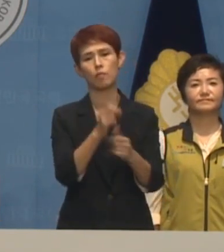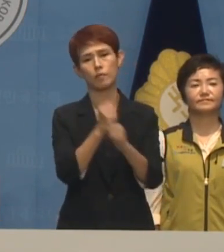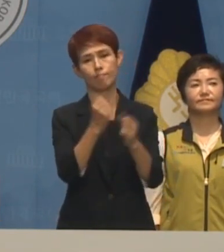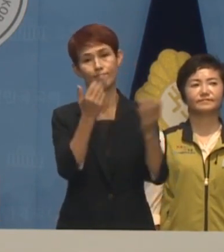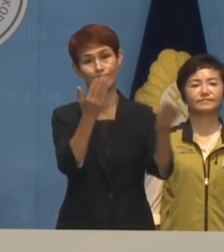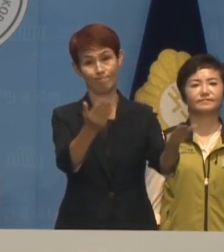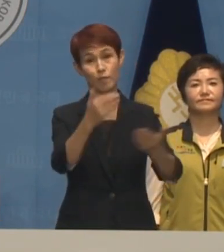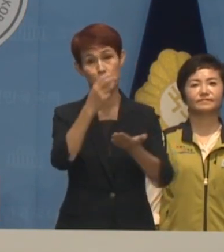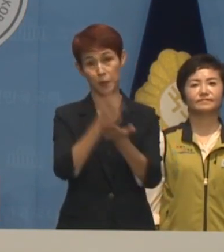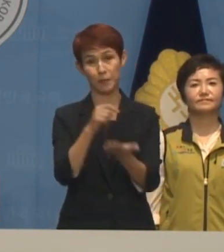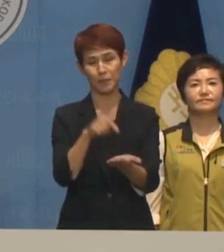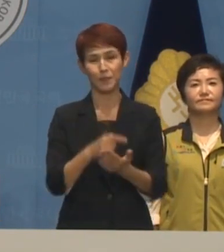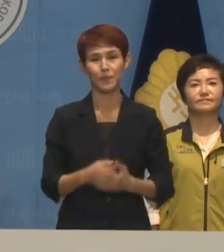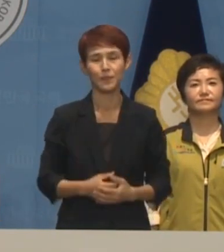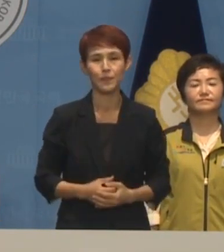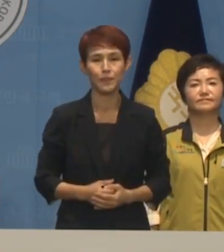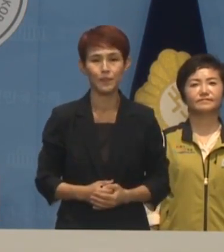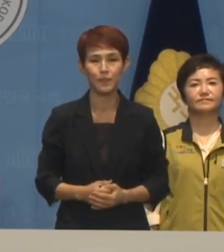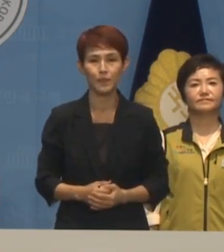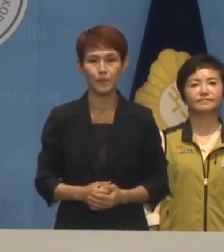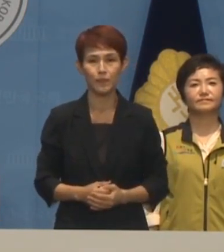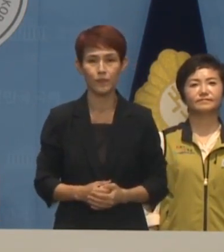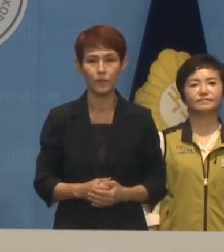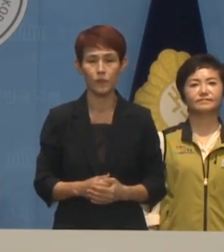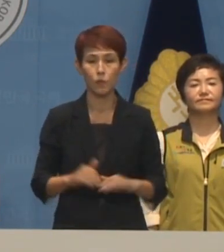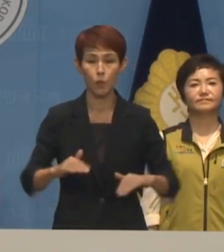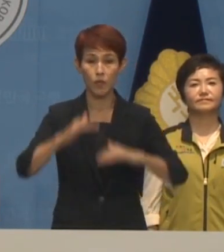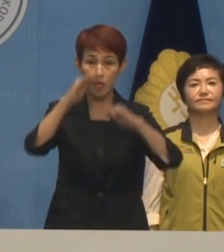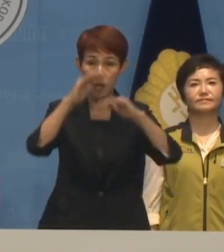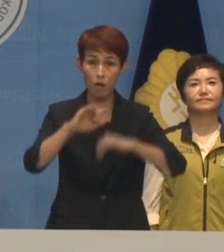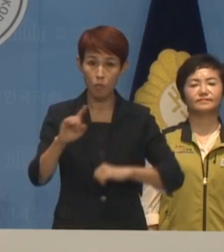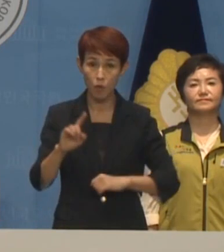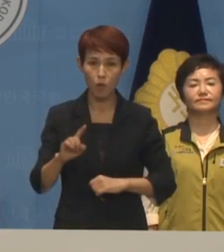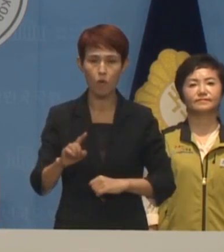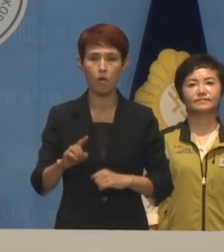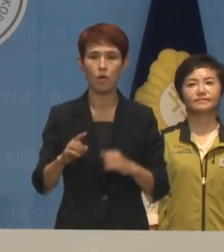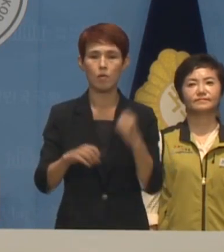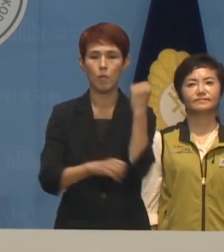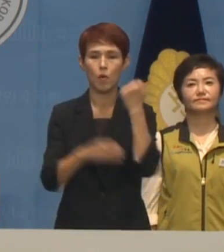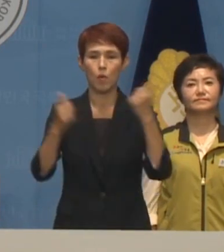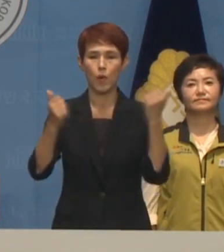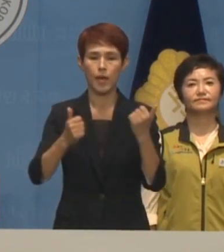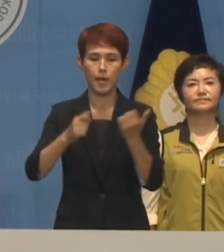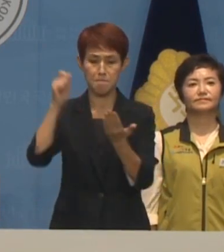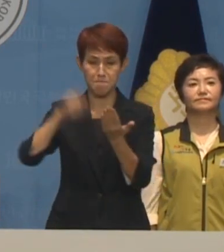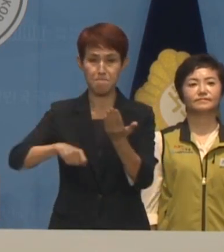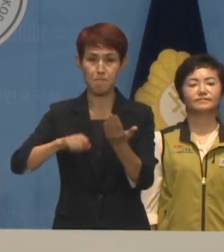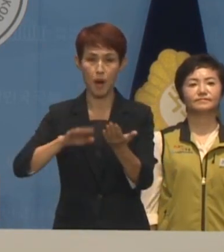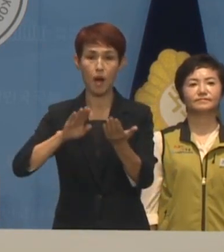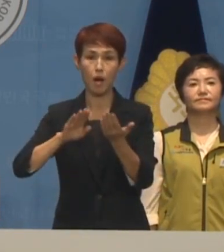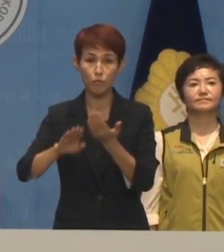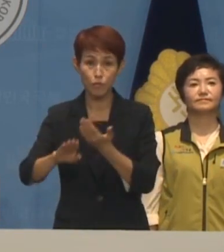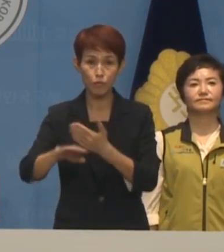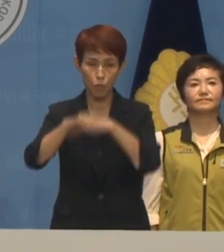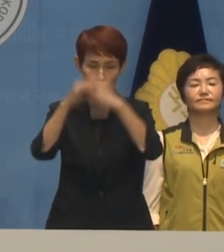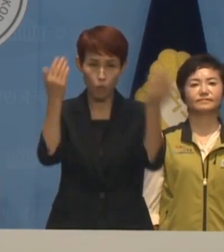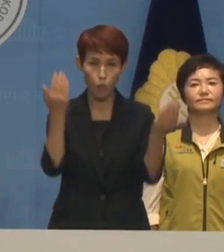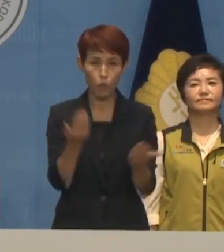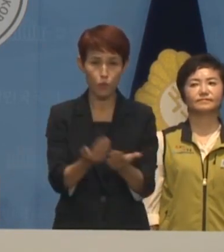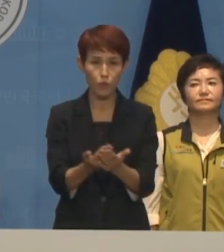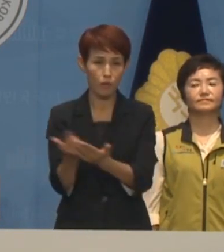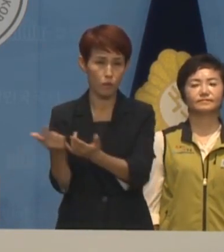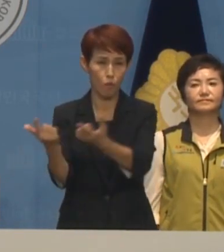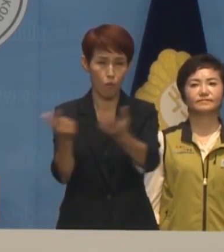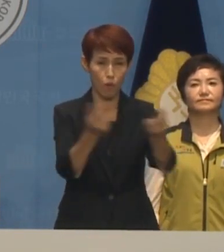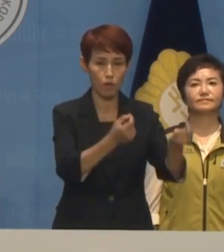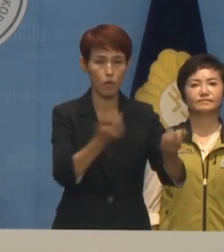뒷받침하는 내용을 담았습니다. 오늘 발의한 법안들은 본회의를 통과해 시행되더라도 당장 모든 현장의